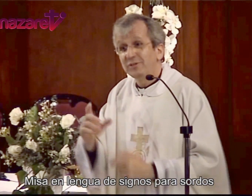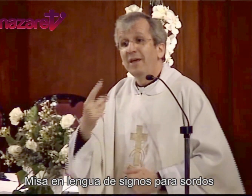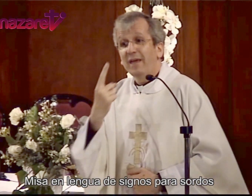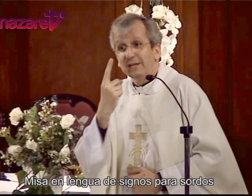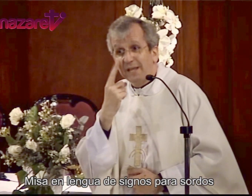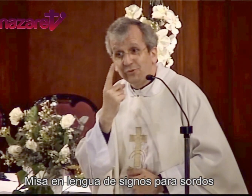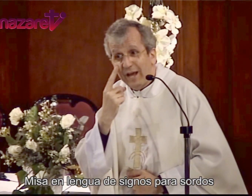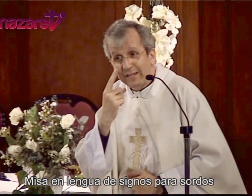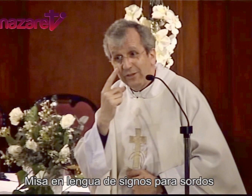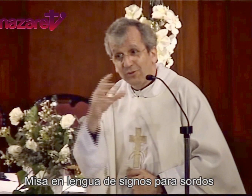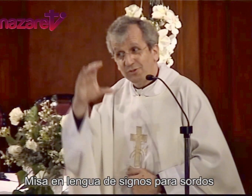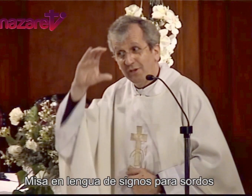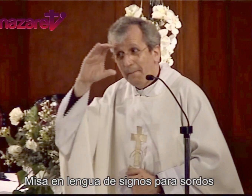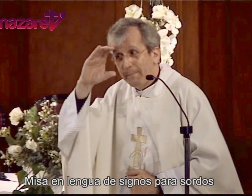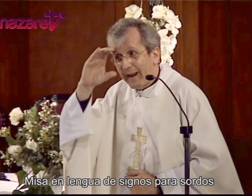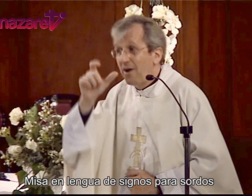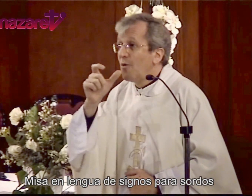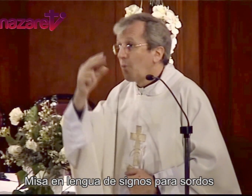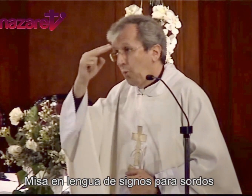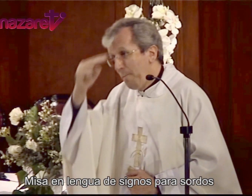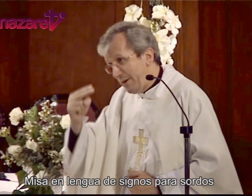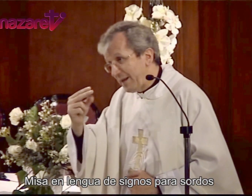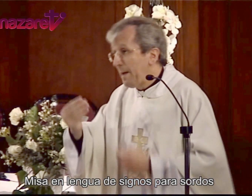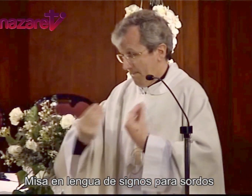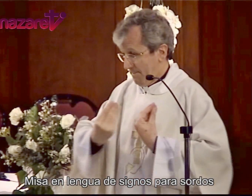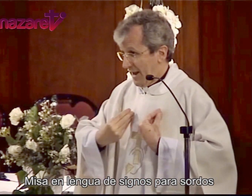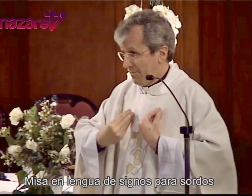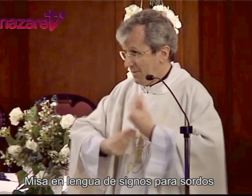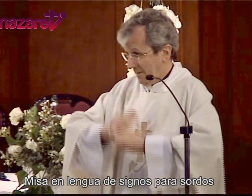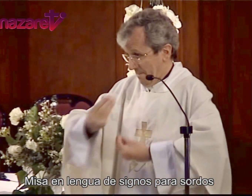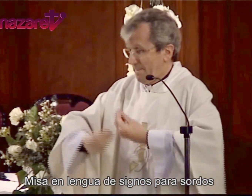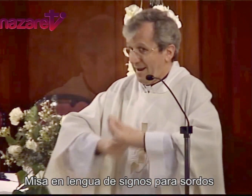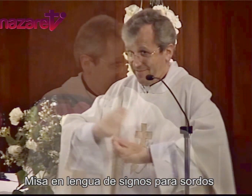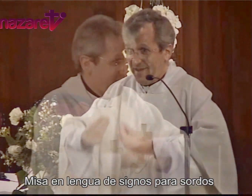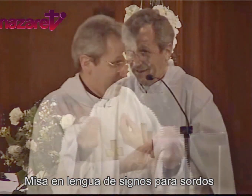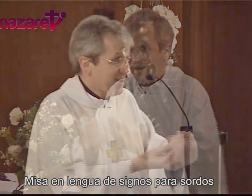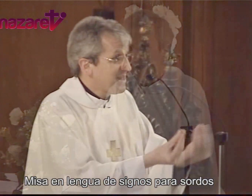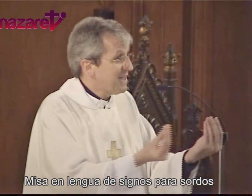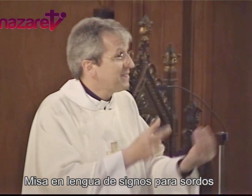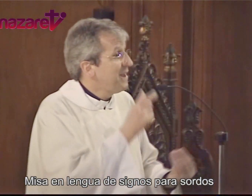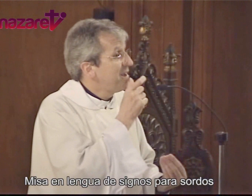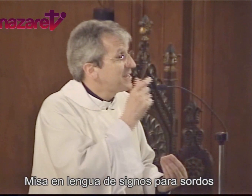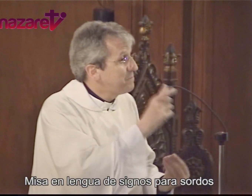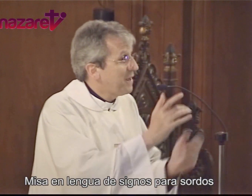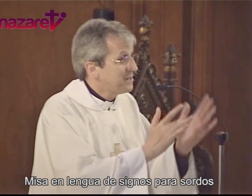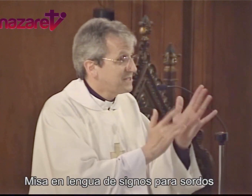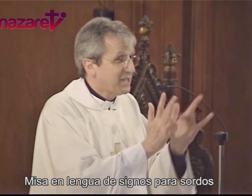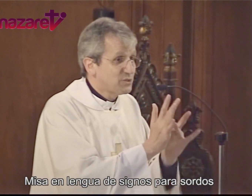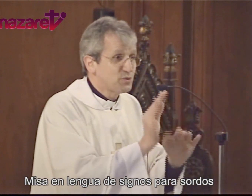Estamos atentos Para cumplir Para vivir Para hacer realidad Las palabras Que Jesús